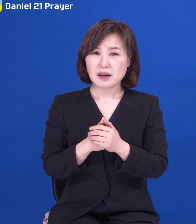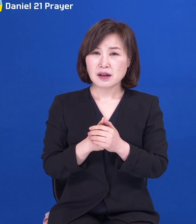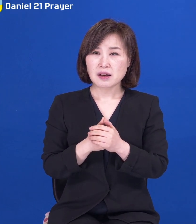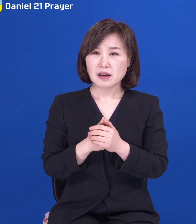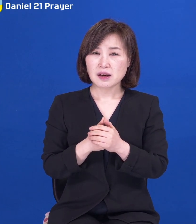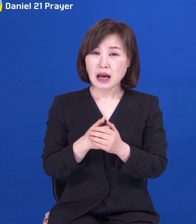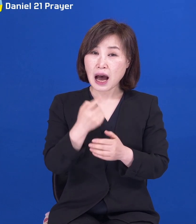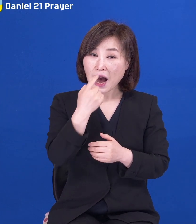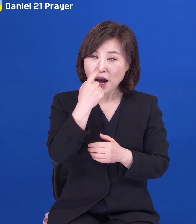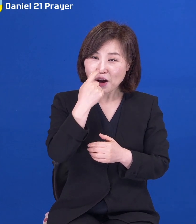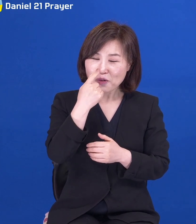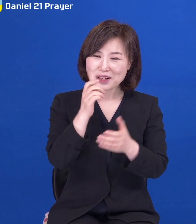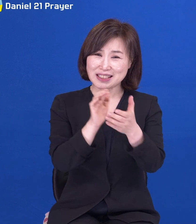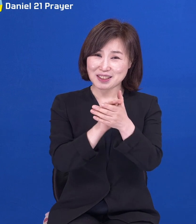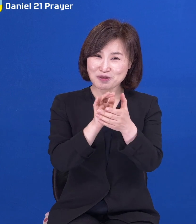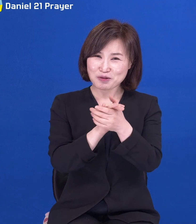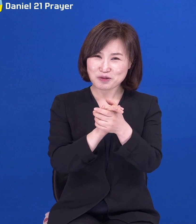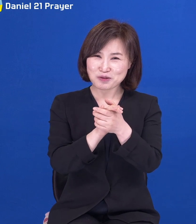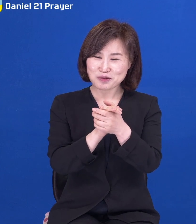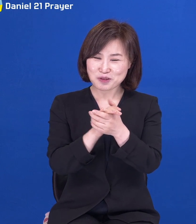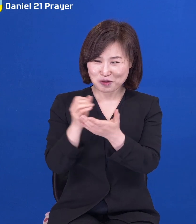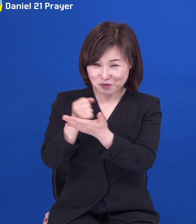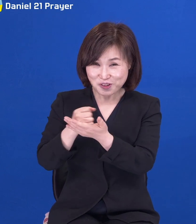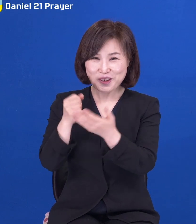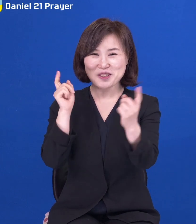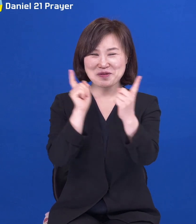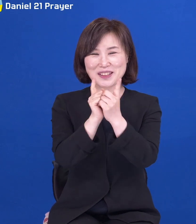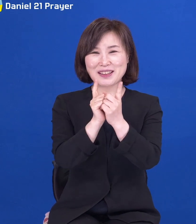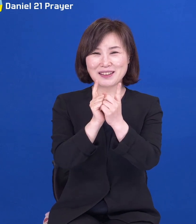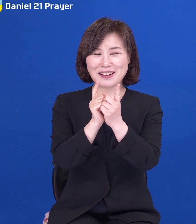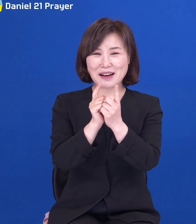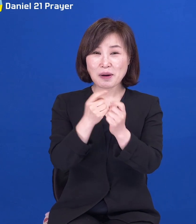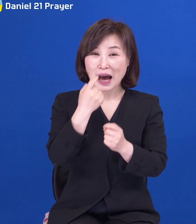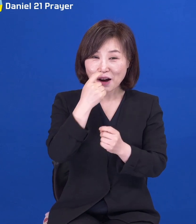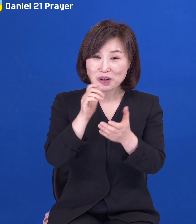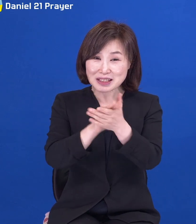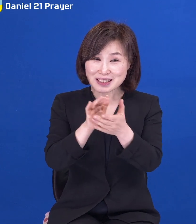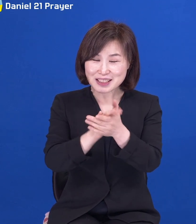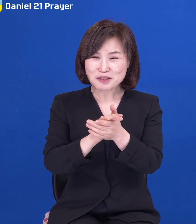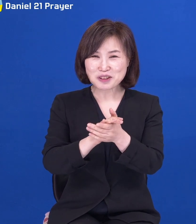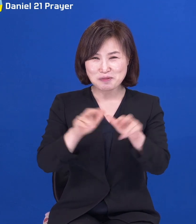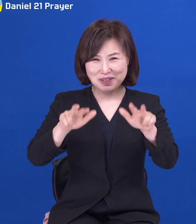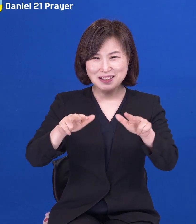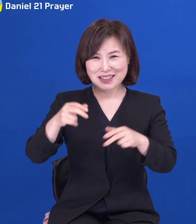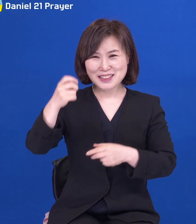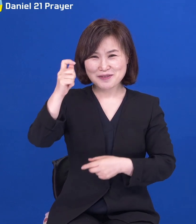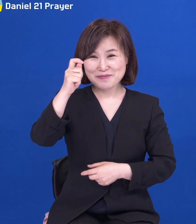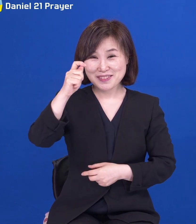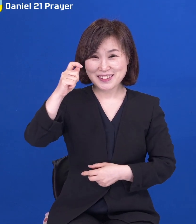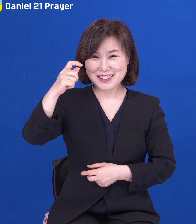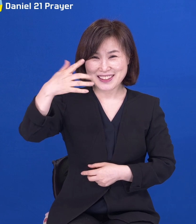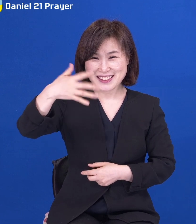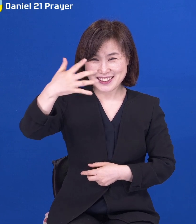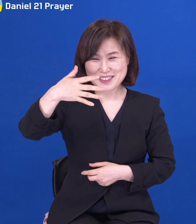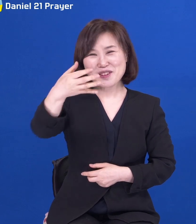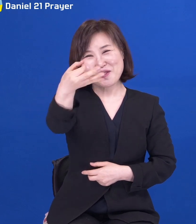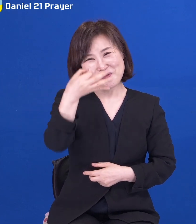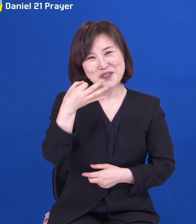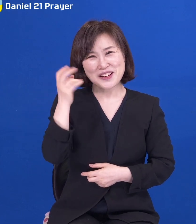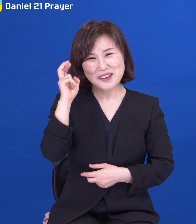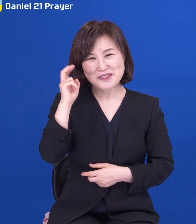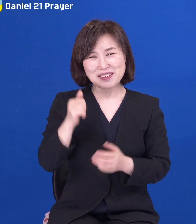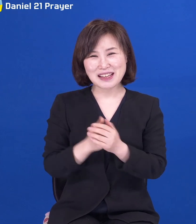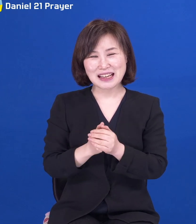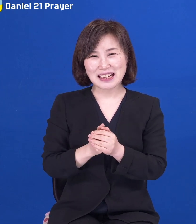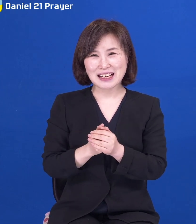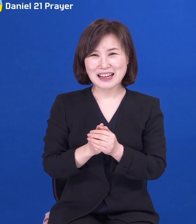학원 친구를 또 하나님께서 만나게 해주셔서 아마 그 친구가 지금 이거 보고 있을 거예요. 그 친구도 보고 그 형님도 보고 있어요. 지금 제가 오늘 다니엘 기도에 나간다는